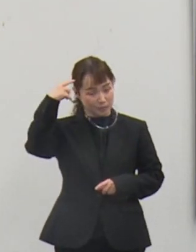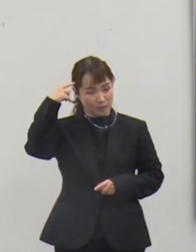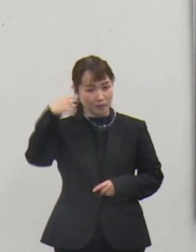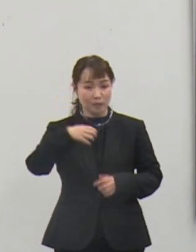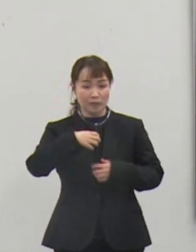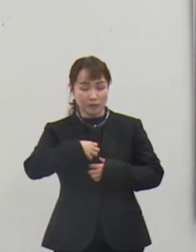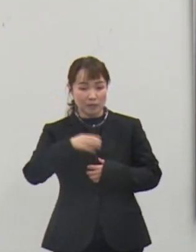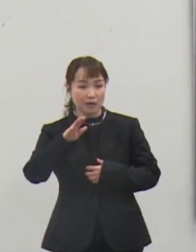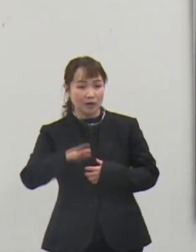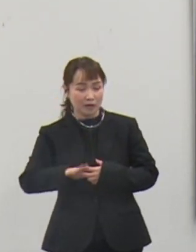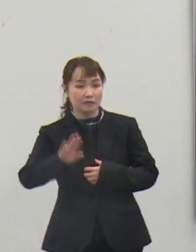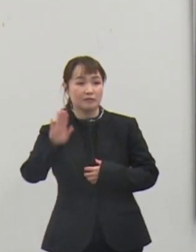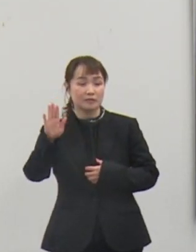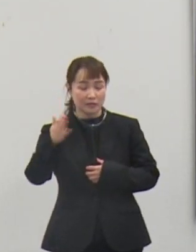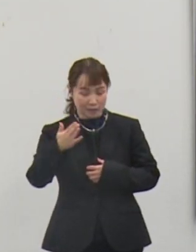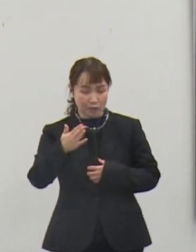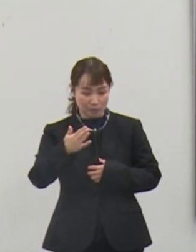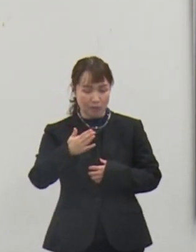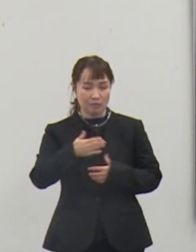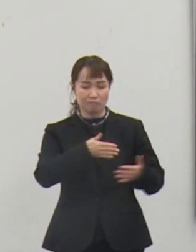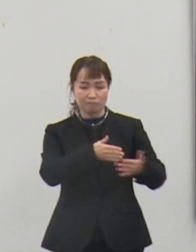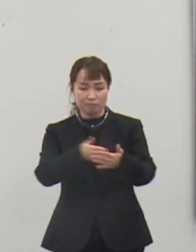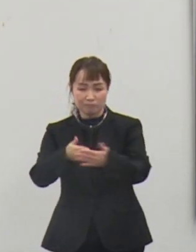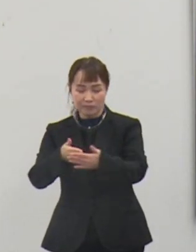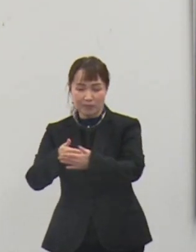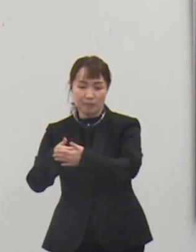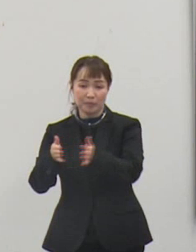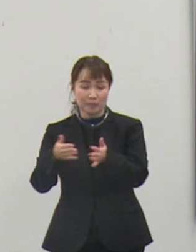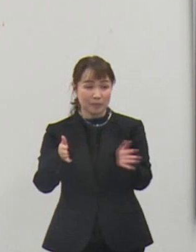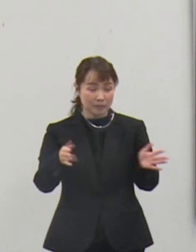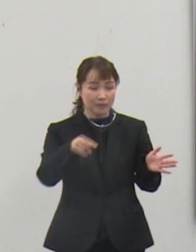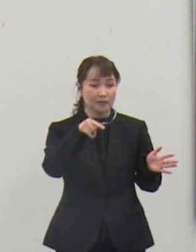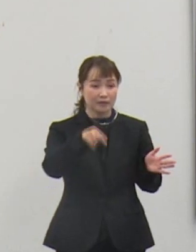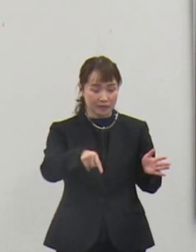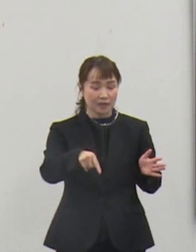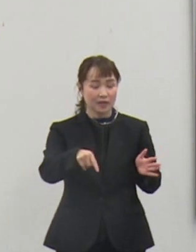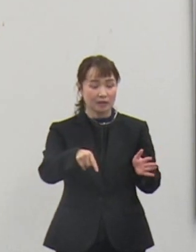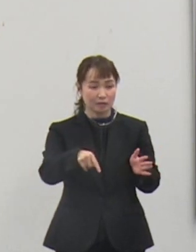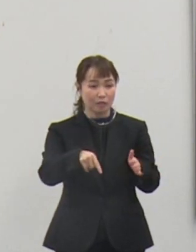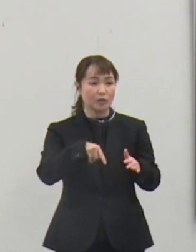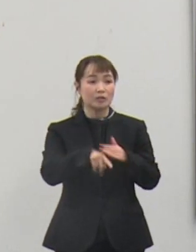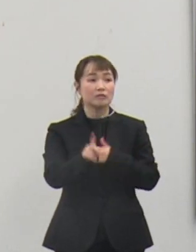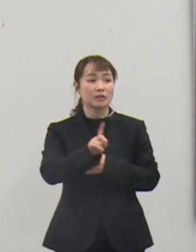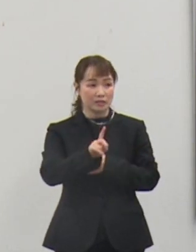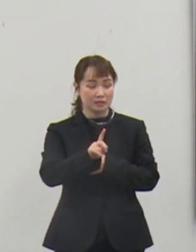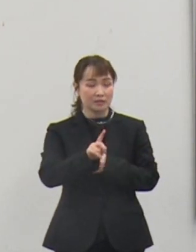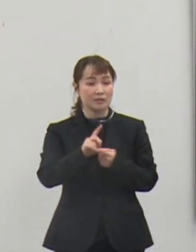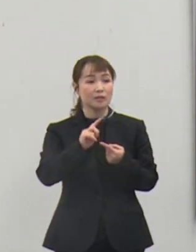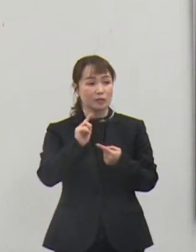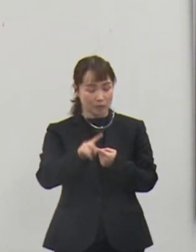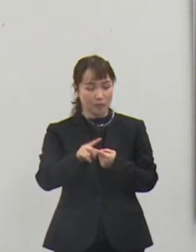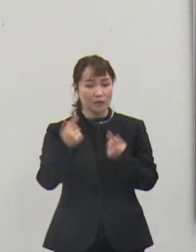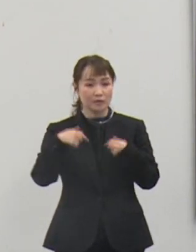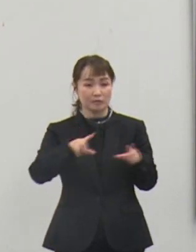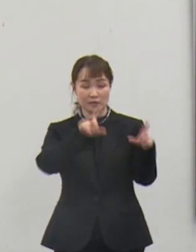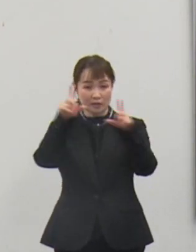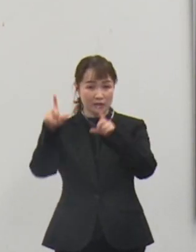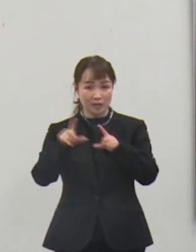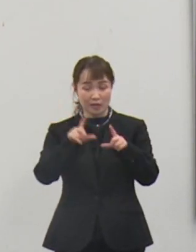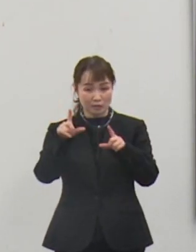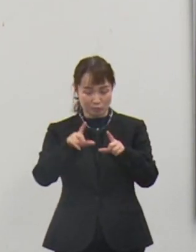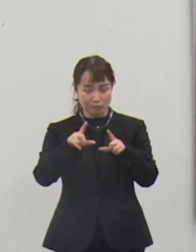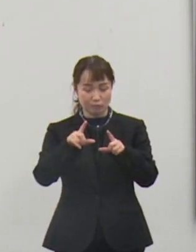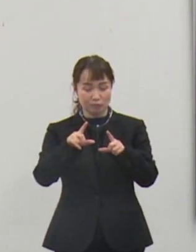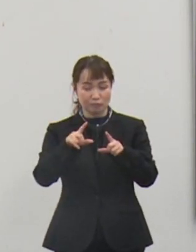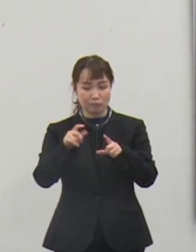でこういう緩和に踏み切った理由を改めて教えていただきたいのと、知事 この日常生活にかなり近づく